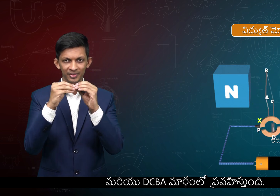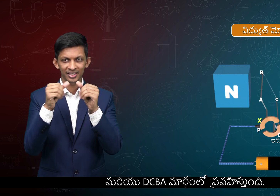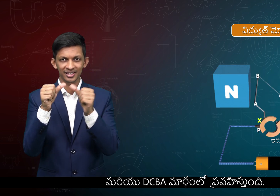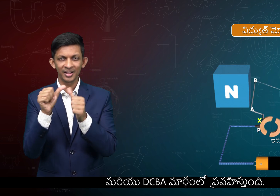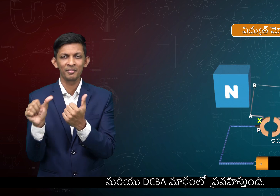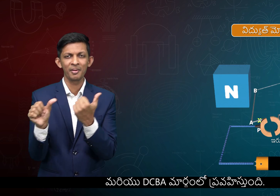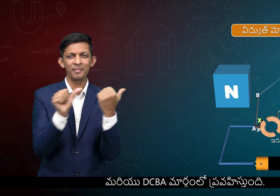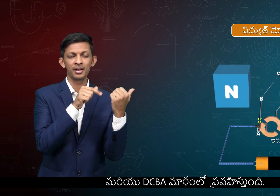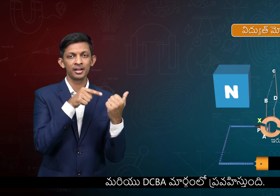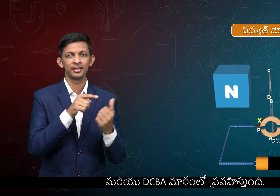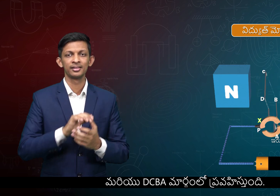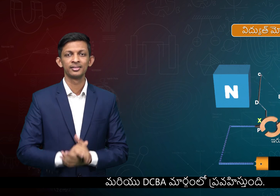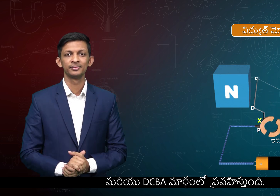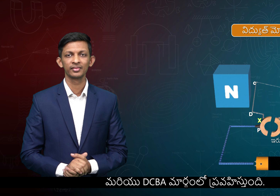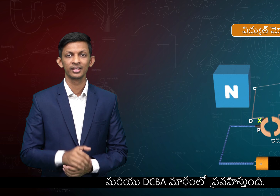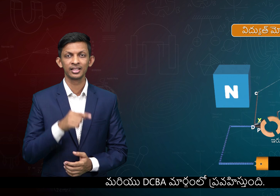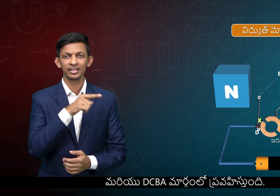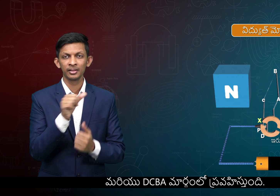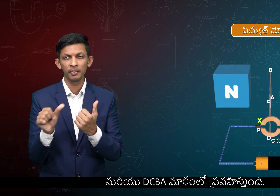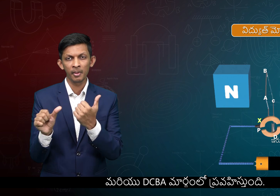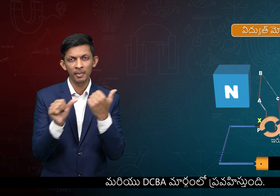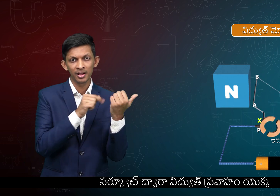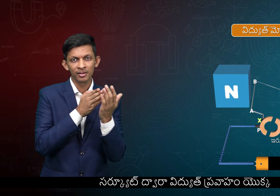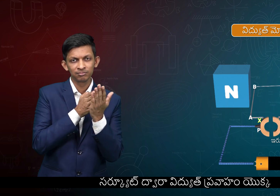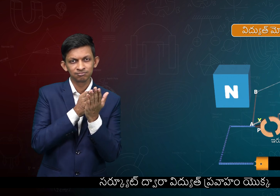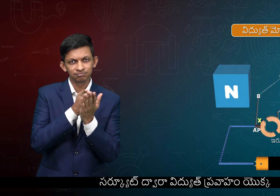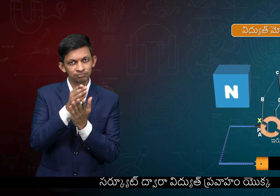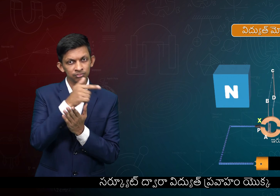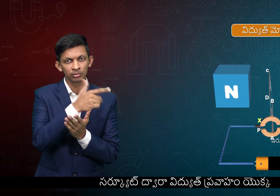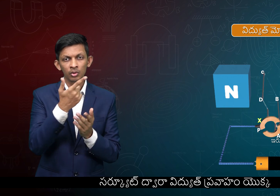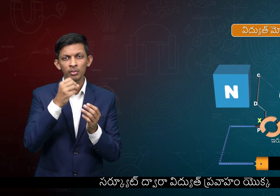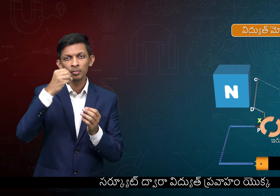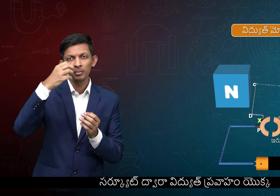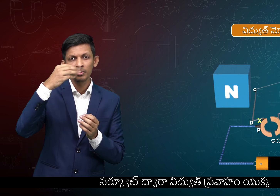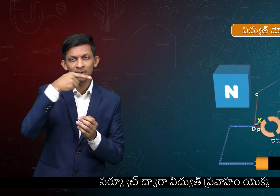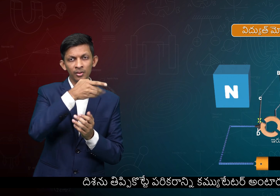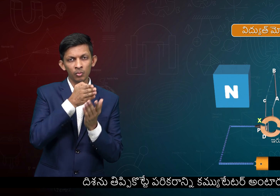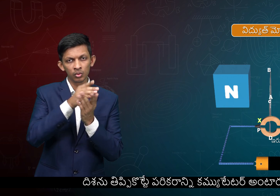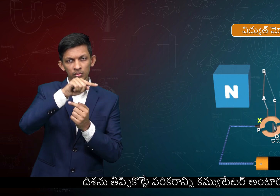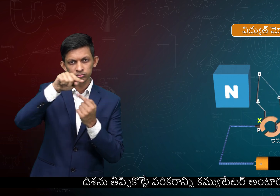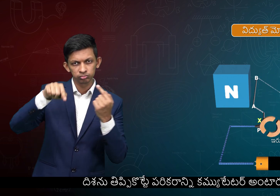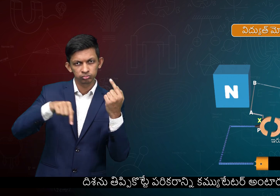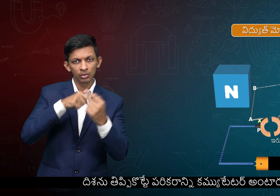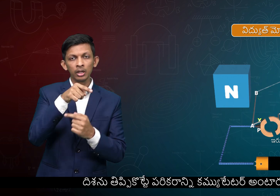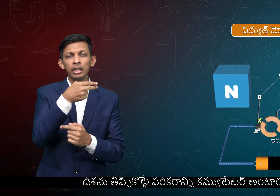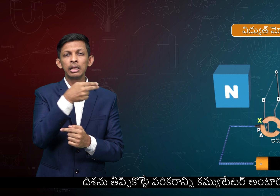మరియు DC BA మార్గంలో ప్రవహిస్తుంది. సర్క్యూట్ ద్వారా విద్యుత్ ప్రవాహం యొక్క దిశను తిప్పికొట్టే